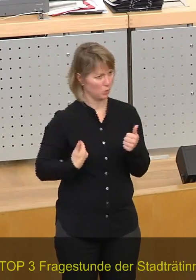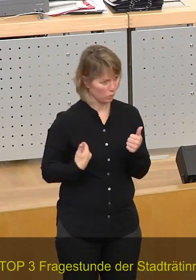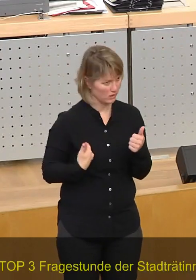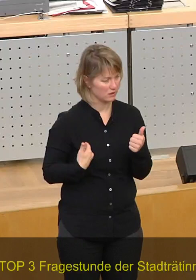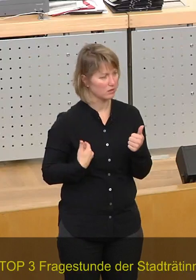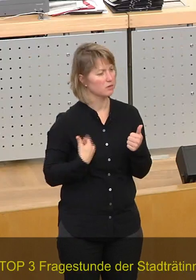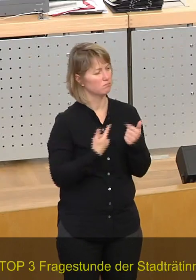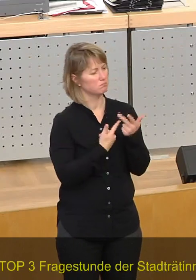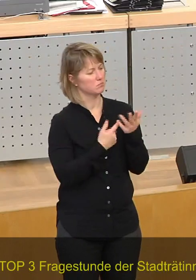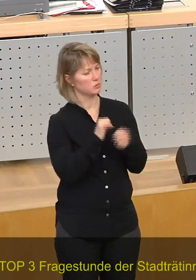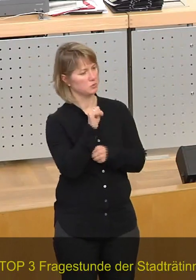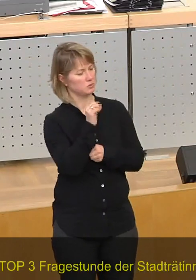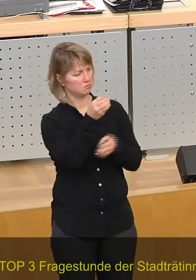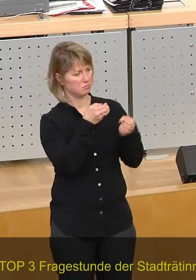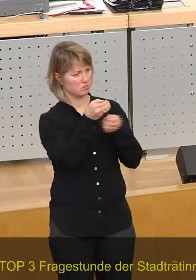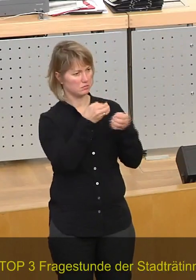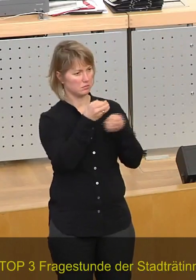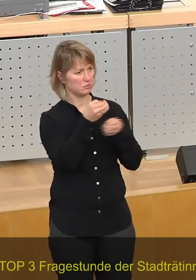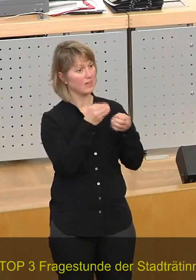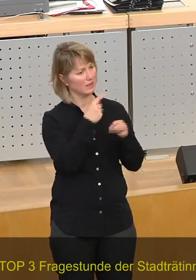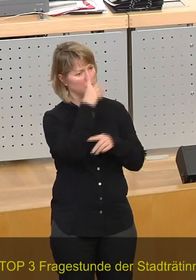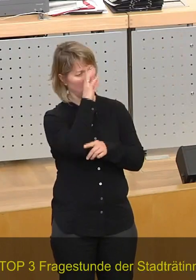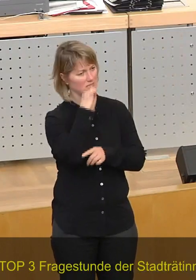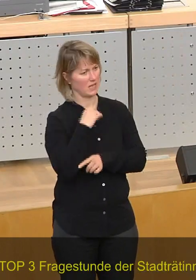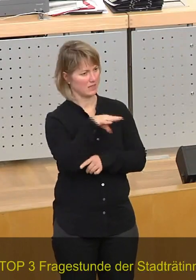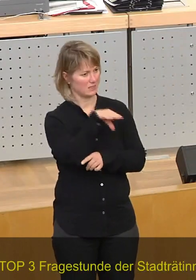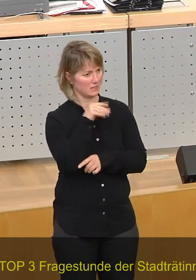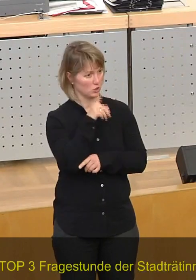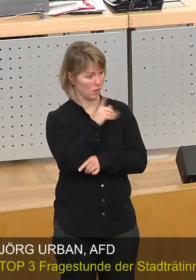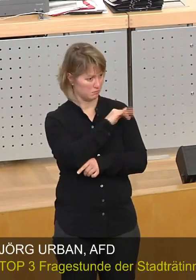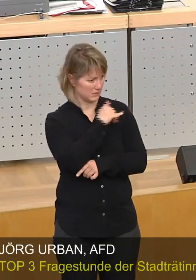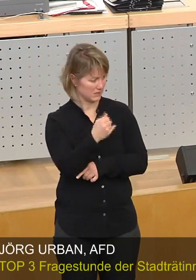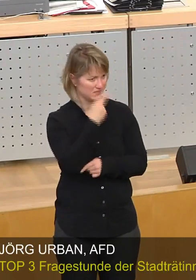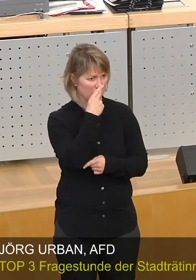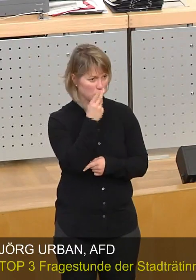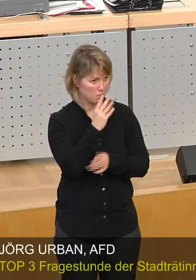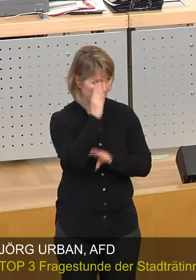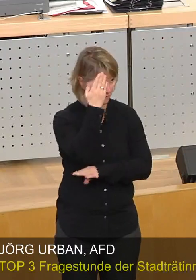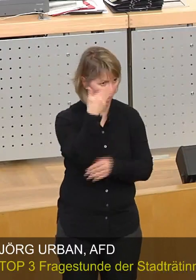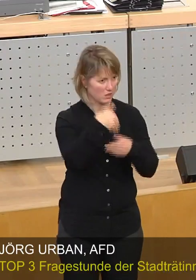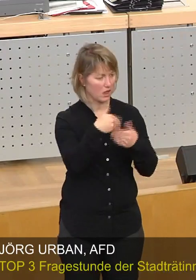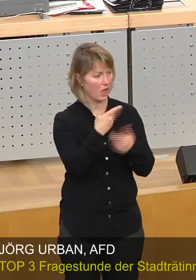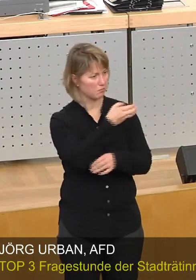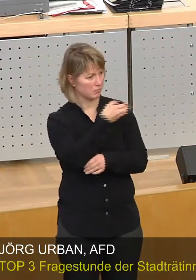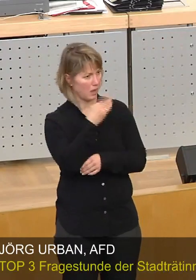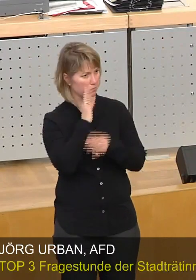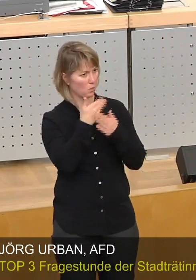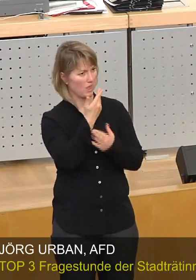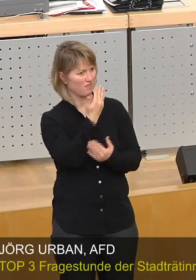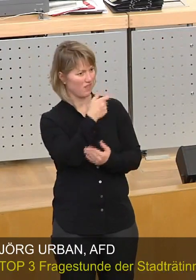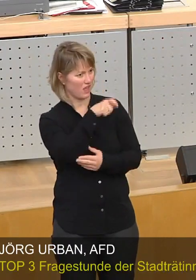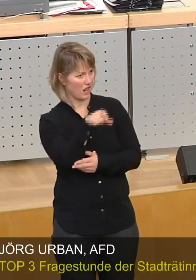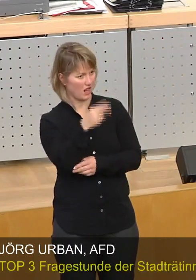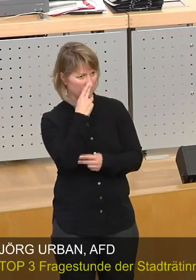größere Anzahl von Polizeibeamten in den Polizeidienst aufzunehmen, erfolgreich? Wie viele Polizeibeamte gibt es, Stand